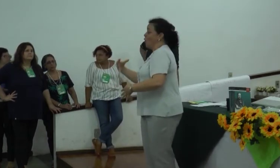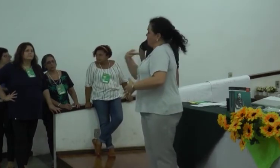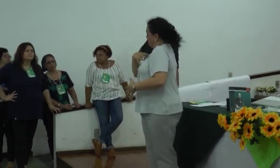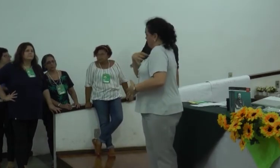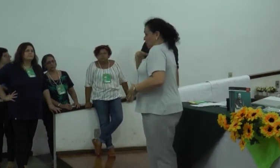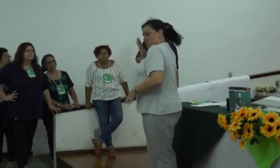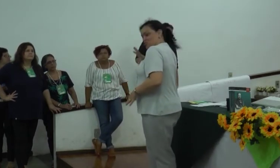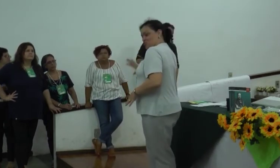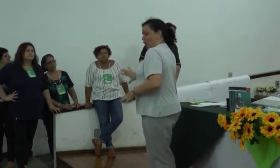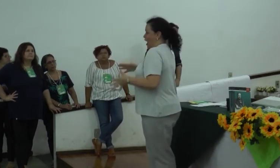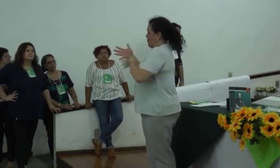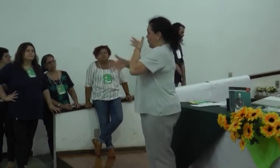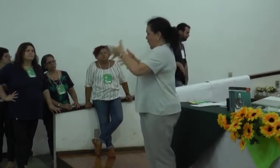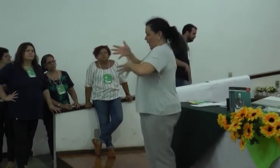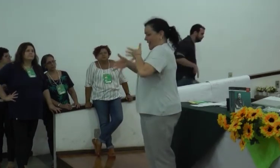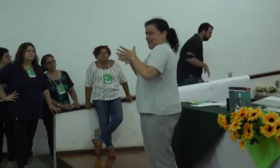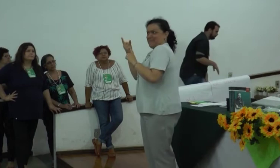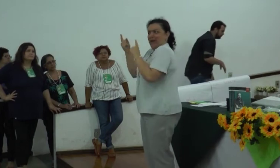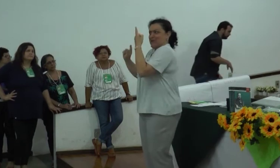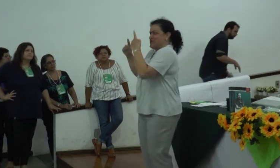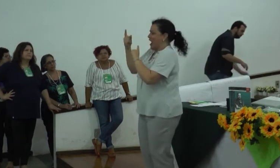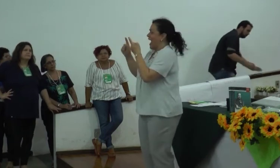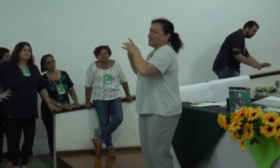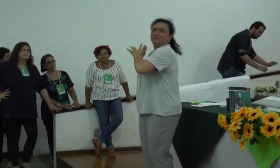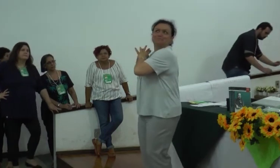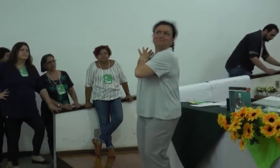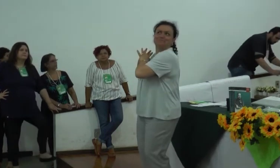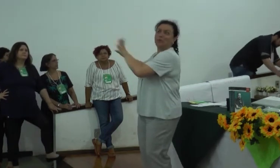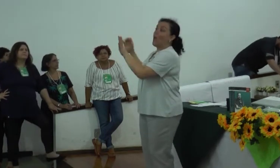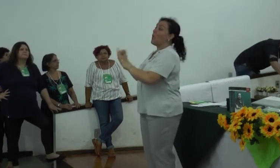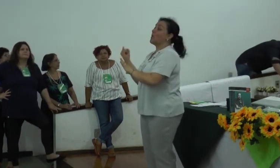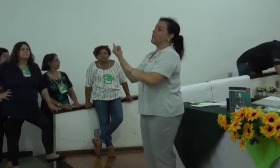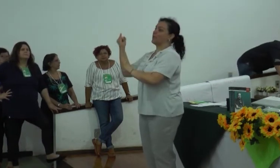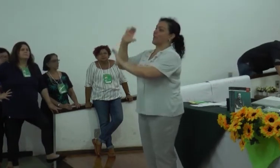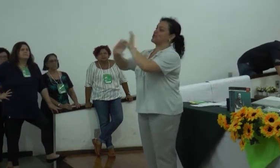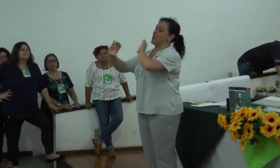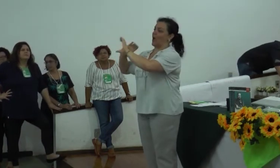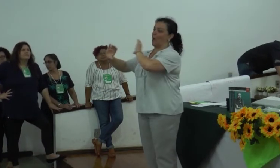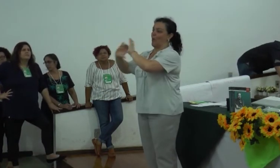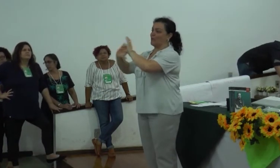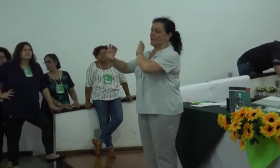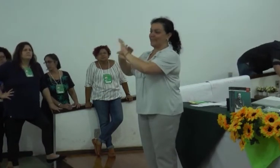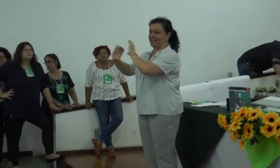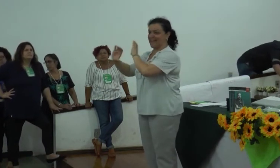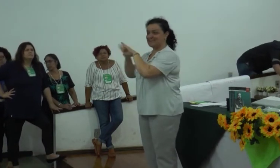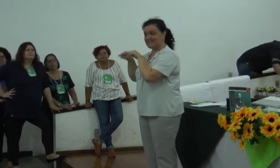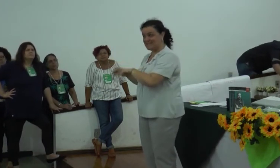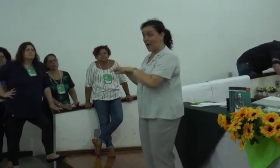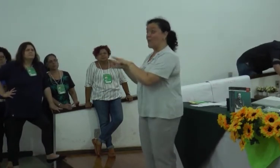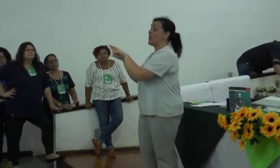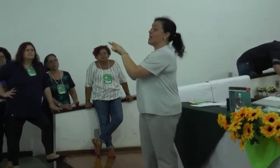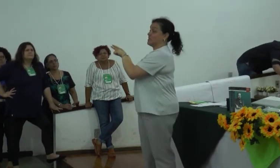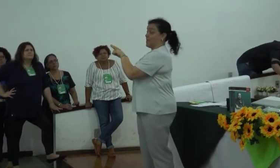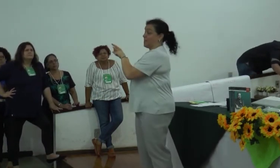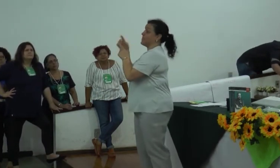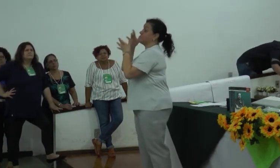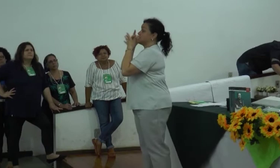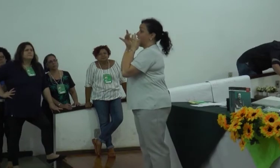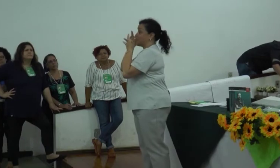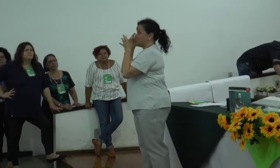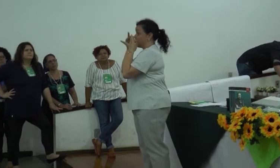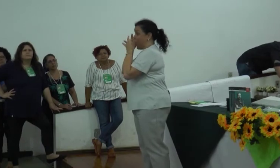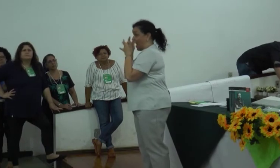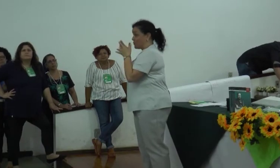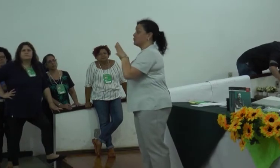O ouvinte precisa explicar a maneira dele, com o Libras, do jeito que ele achar. O importante é a comunicação.